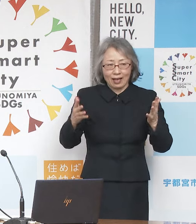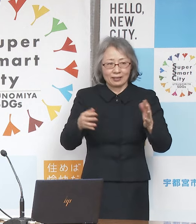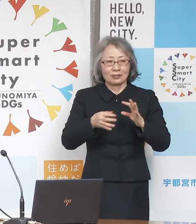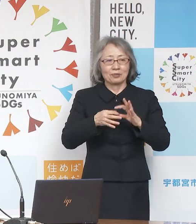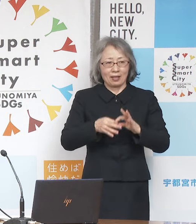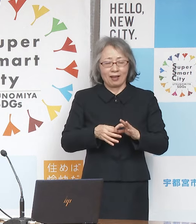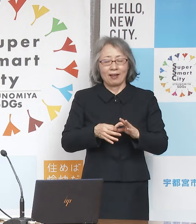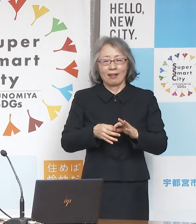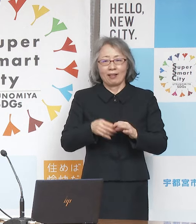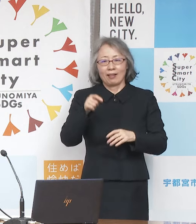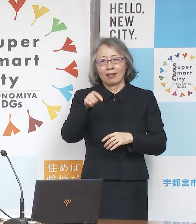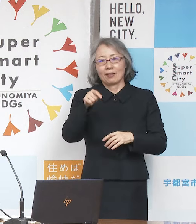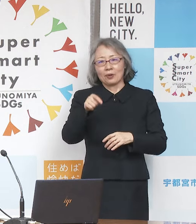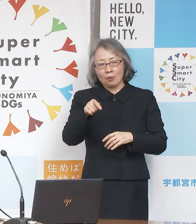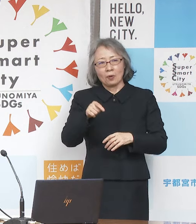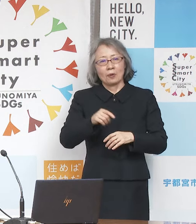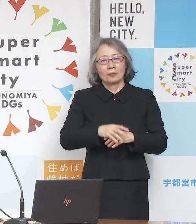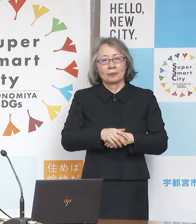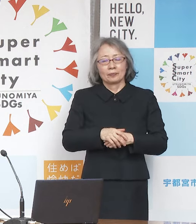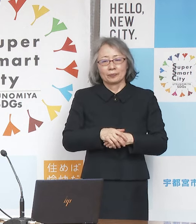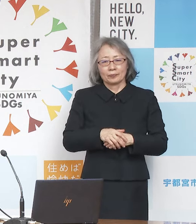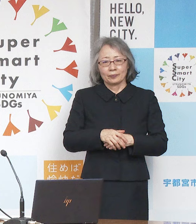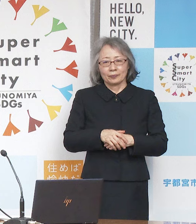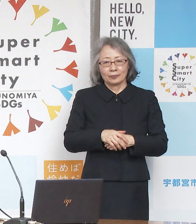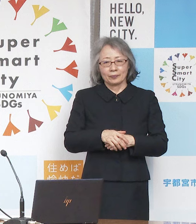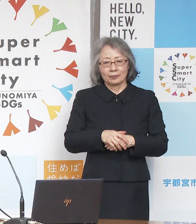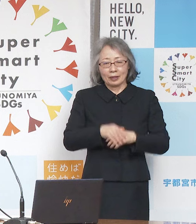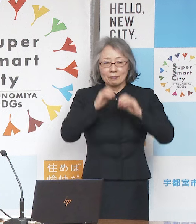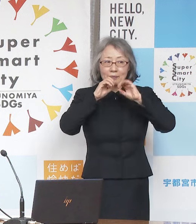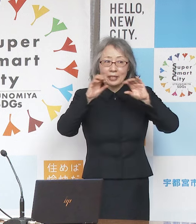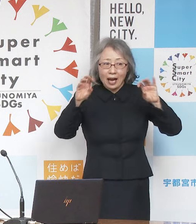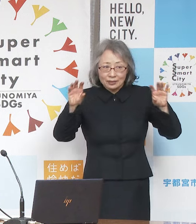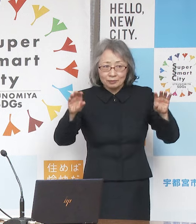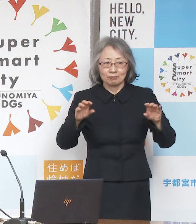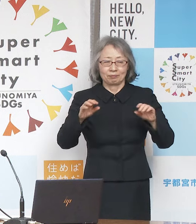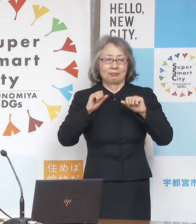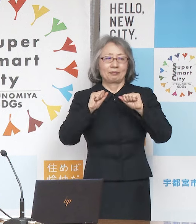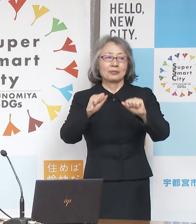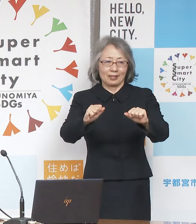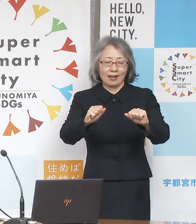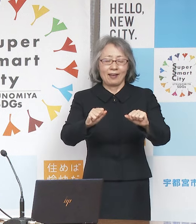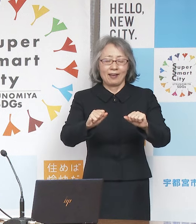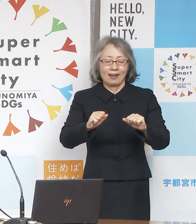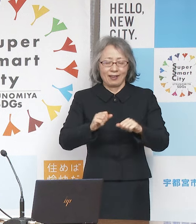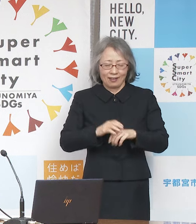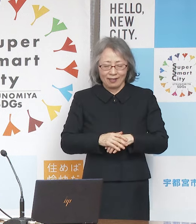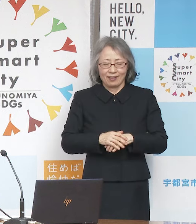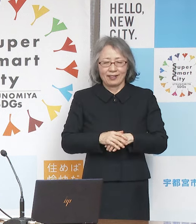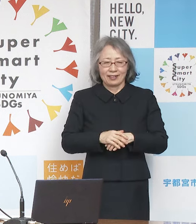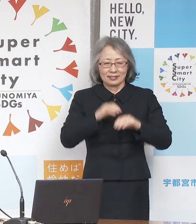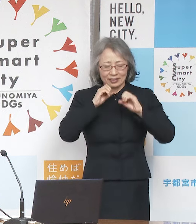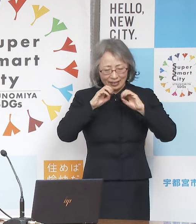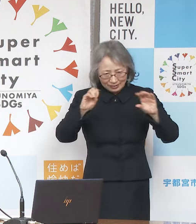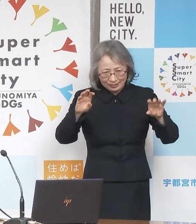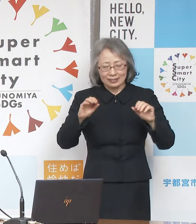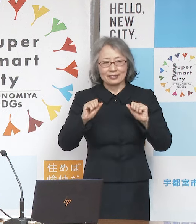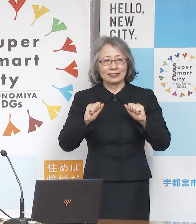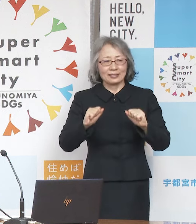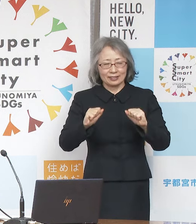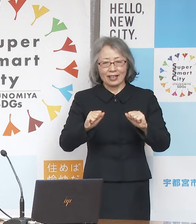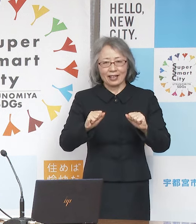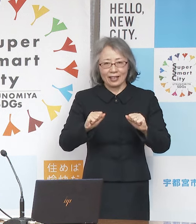からえそれを逆にえPRの大きな材料としてしっかり発信をして